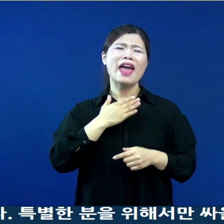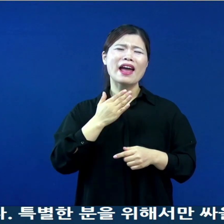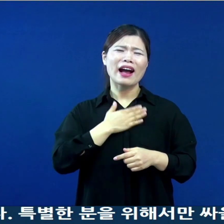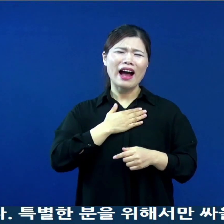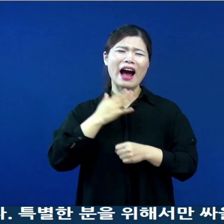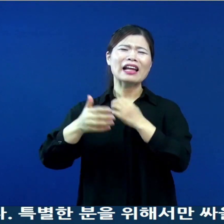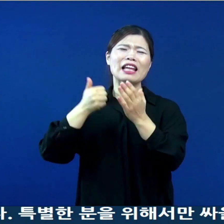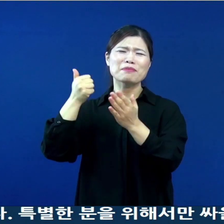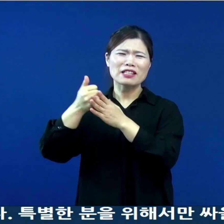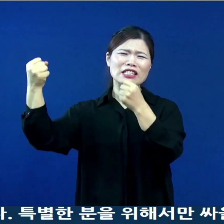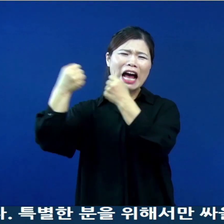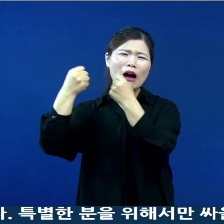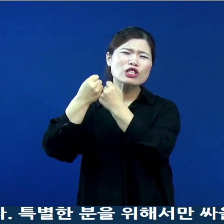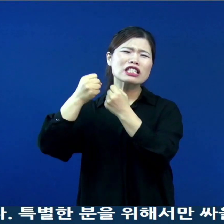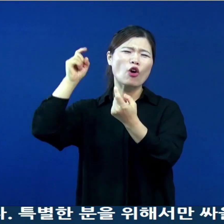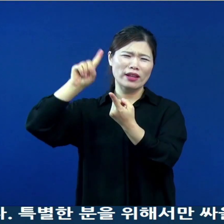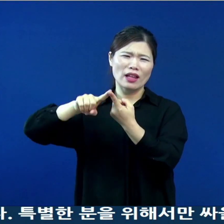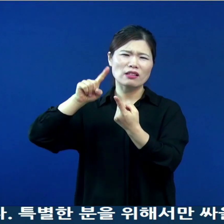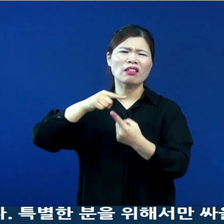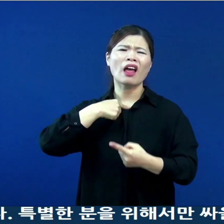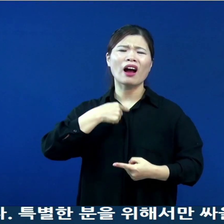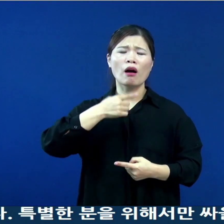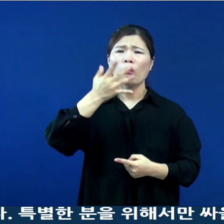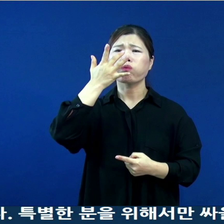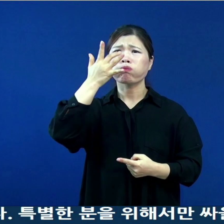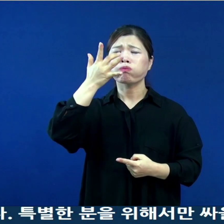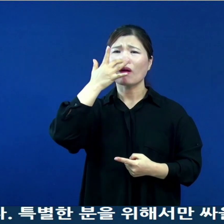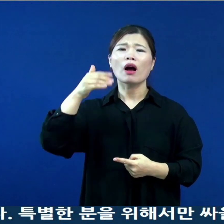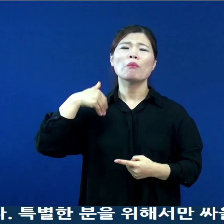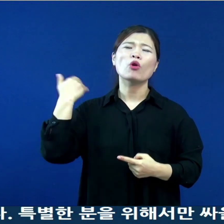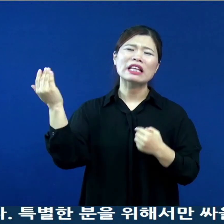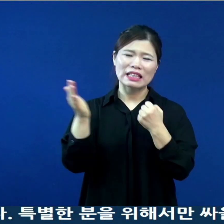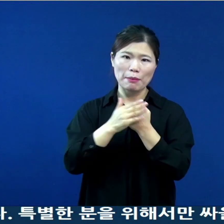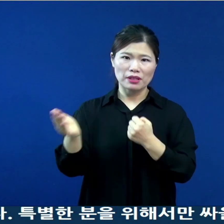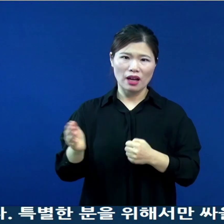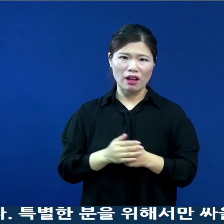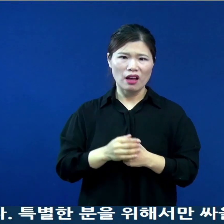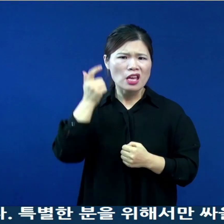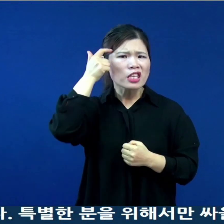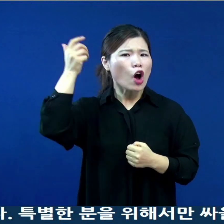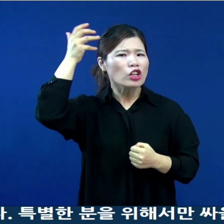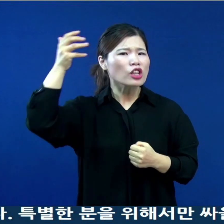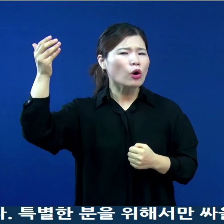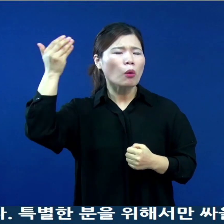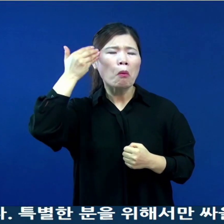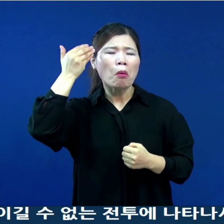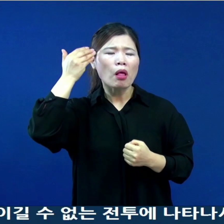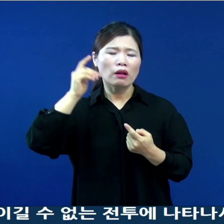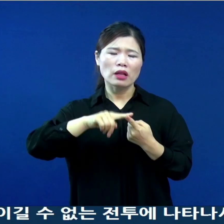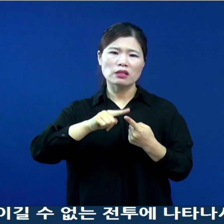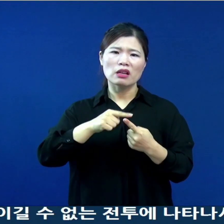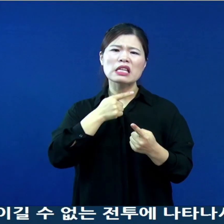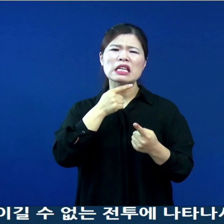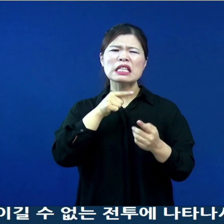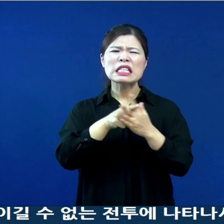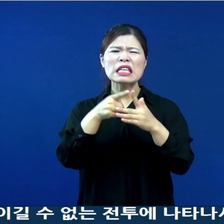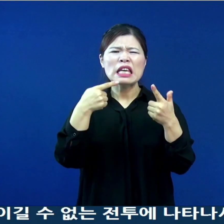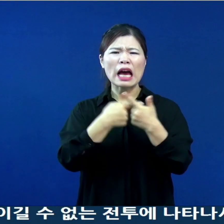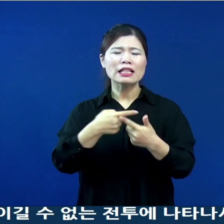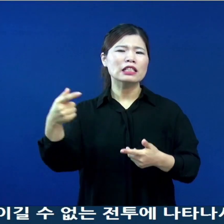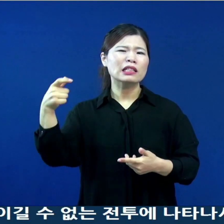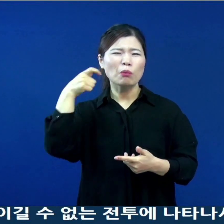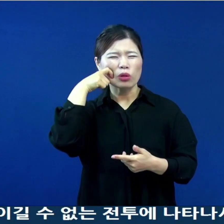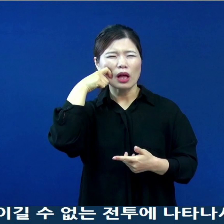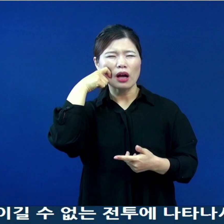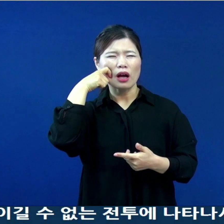있지 못해서, 그런 일이 벌어질 때도 우리의 영적 지각에는 그것을 이해할 수 있는 코드가 없는